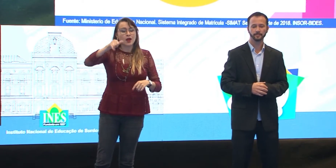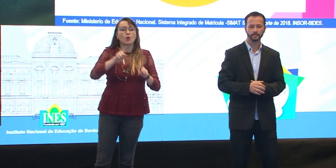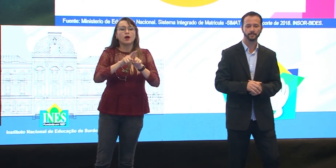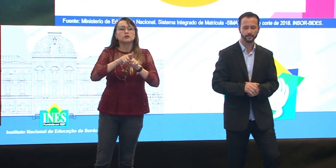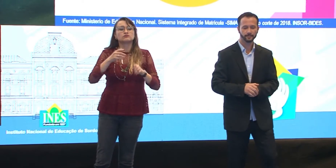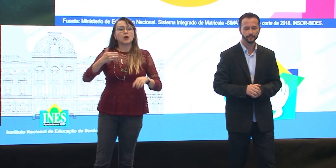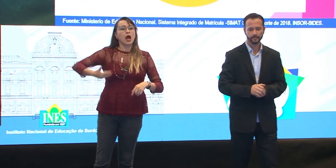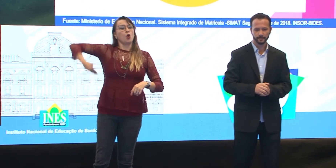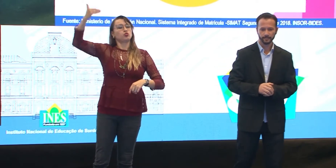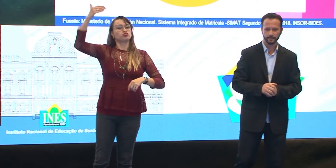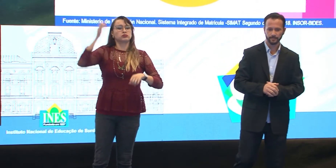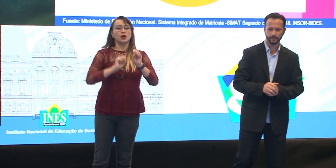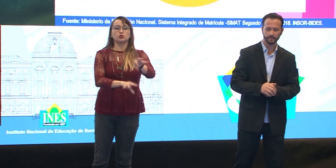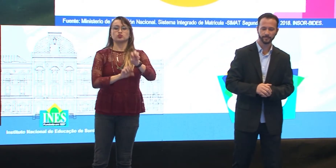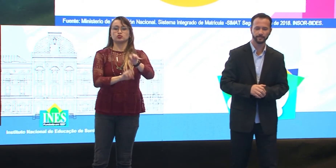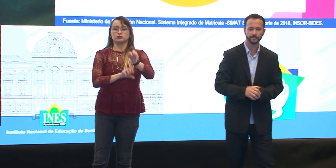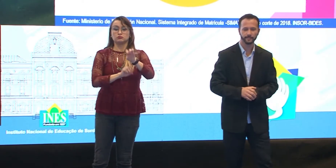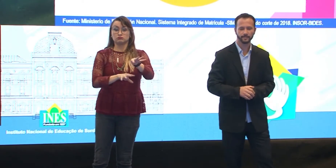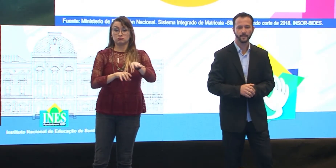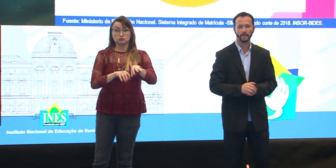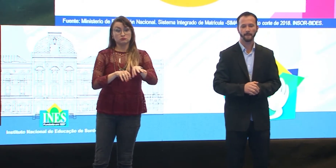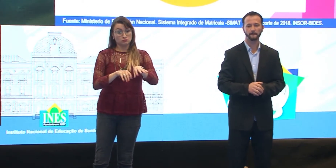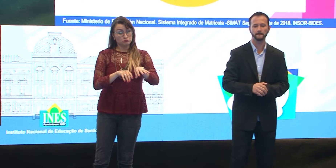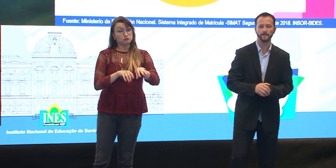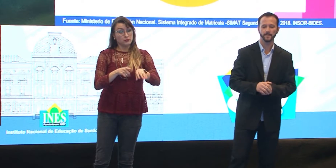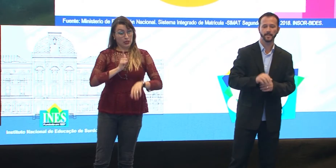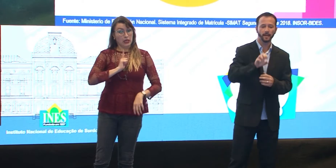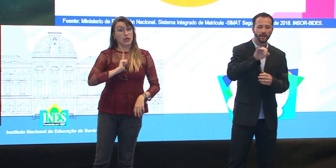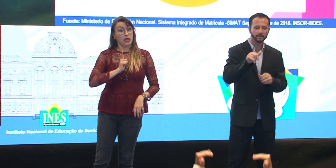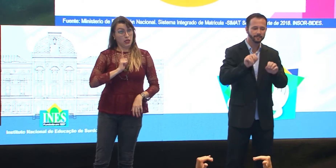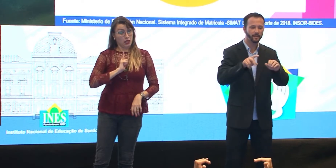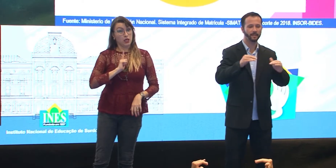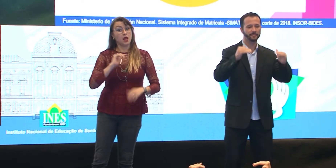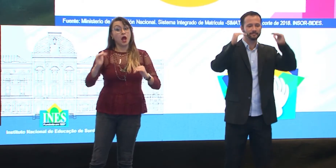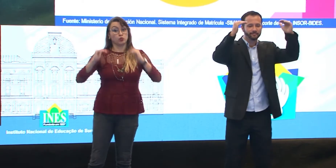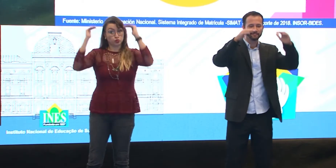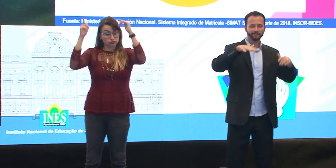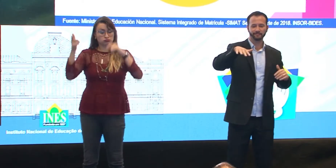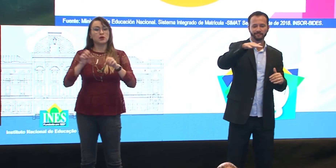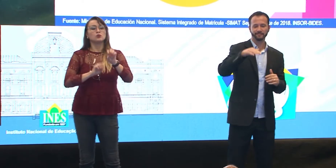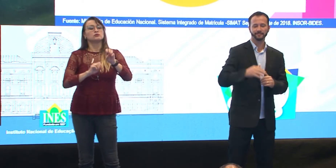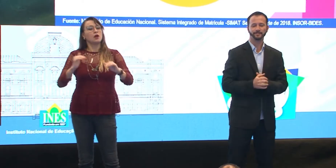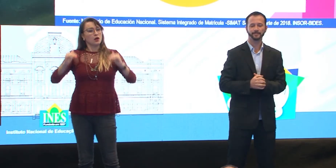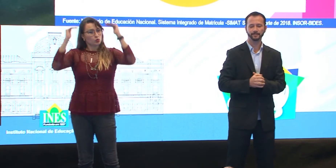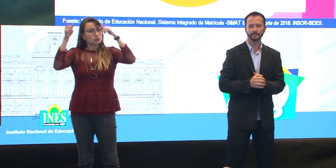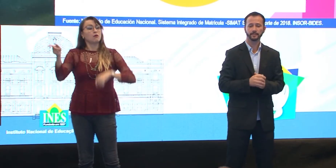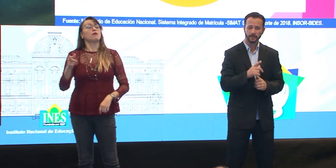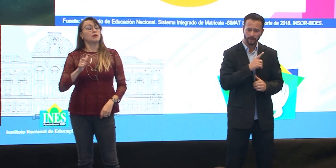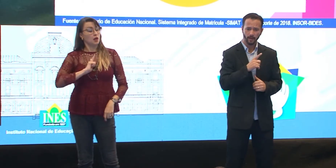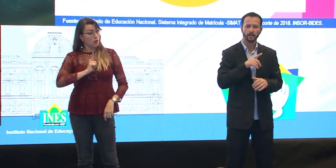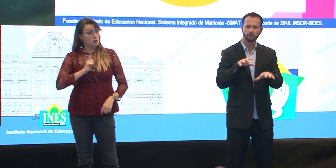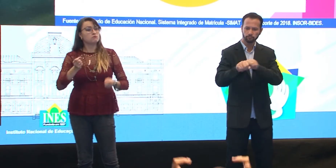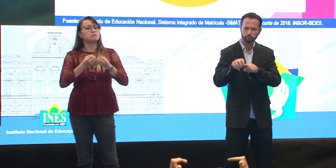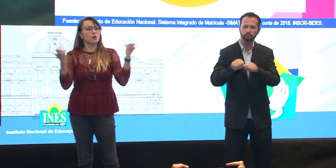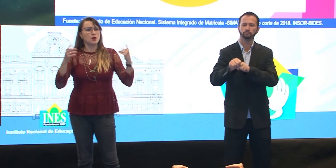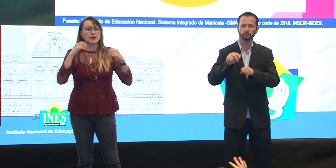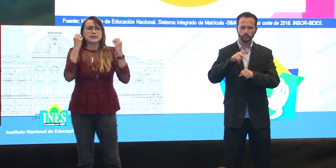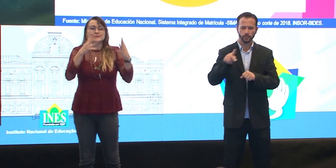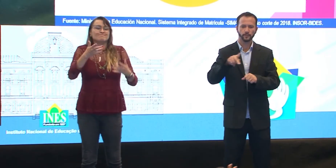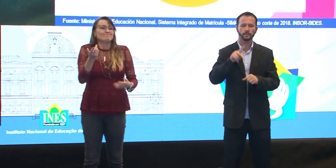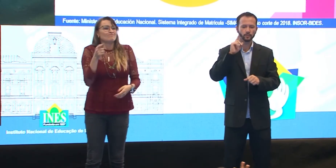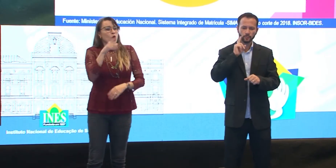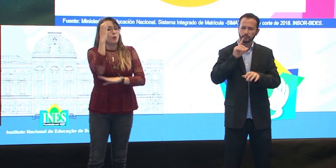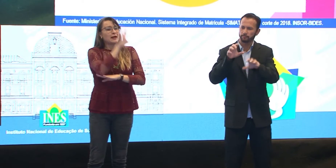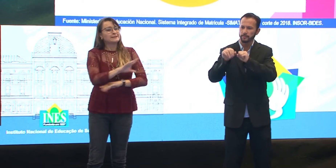não, tem a presença de intérpretes em sala de aula. A gente também tem EJA, essa outra